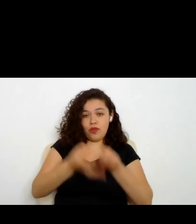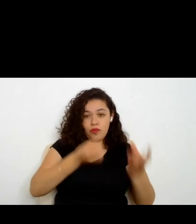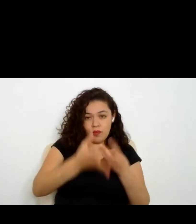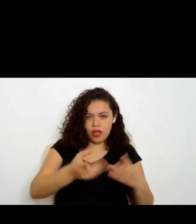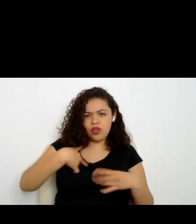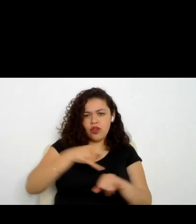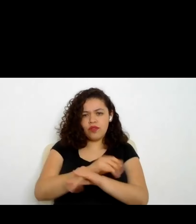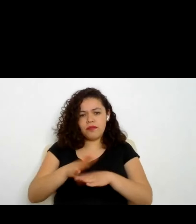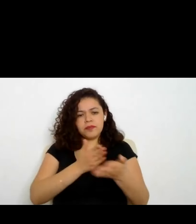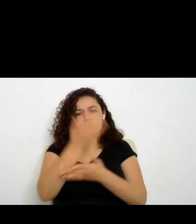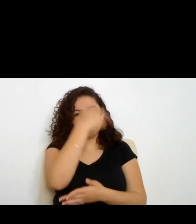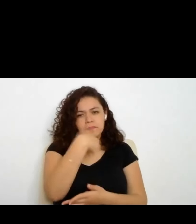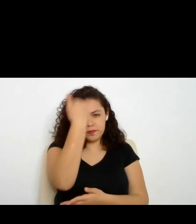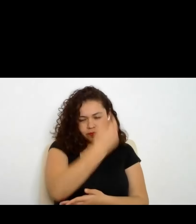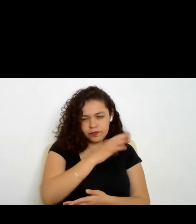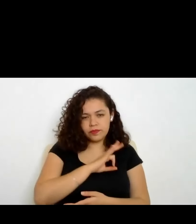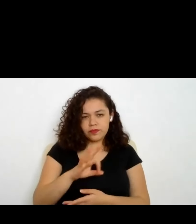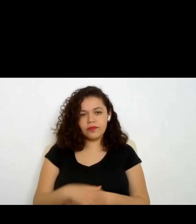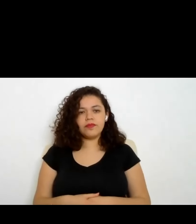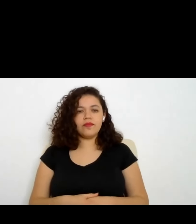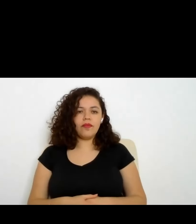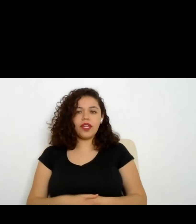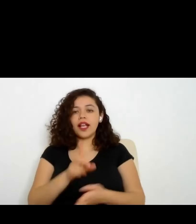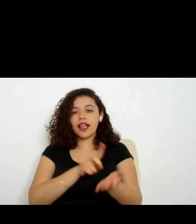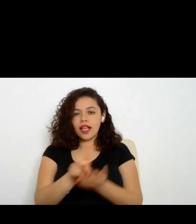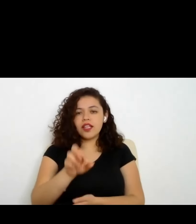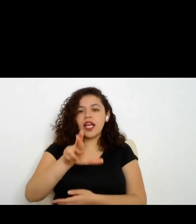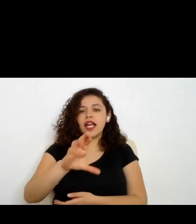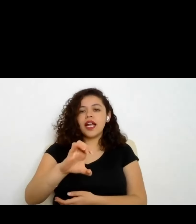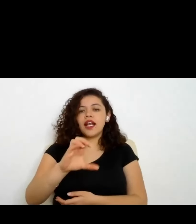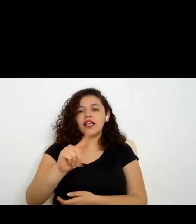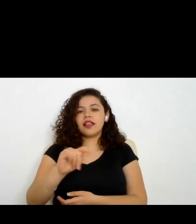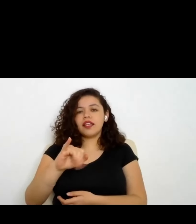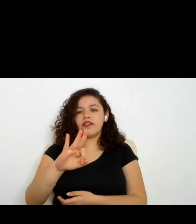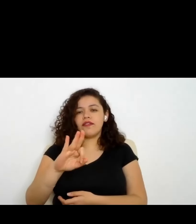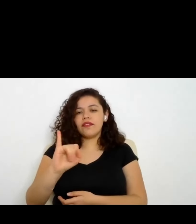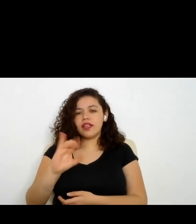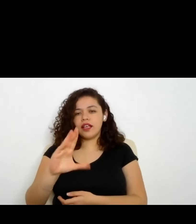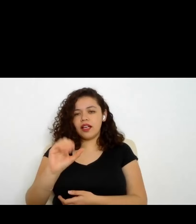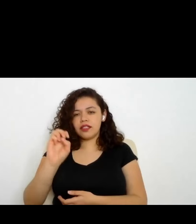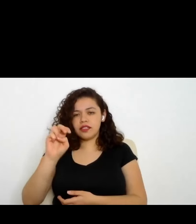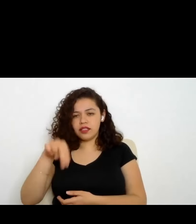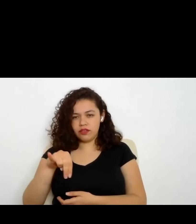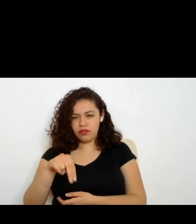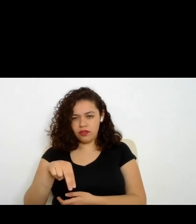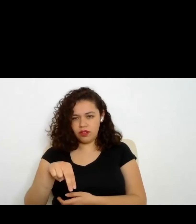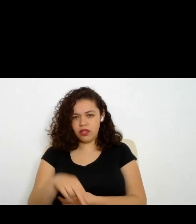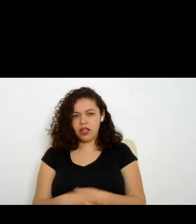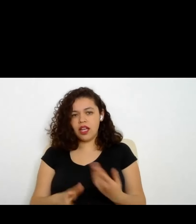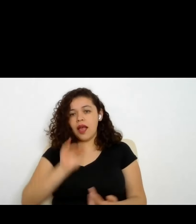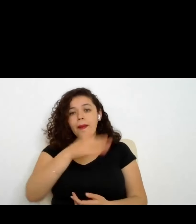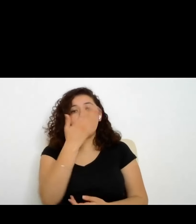El derecho de rectificación, pues es justamente el derecho a solicitar y obtener también de